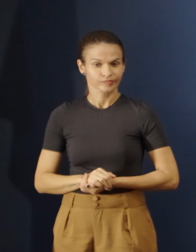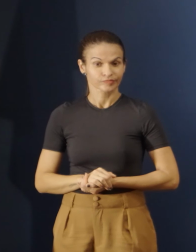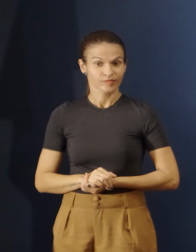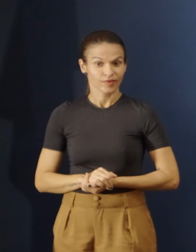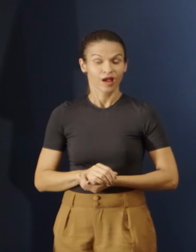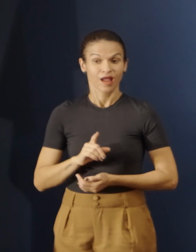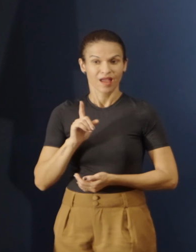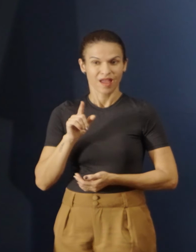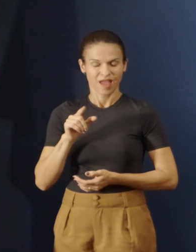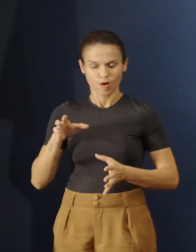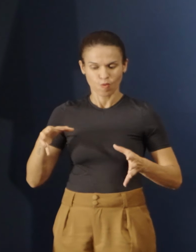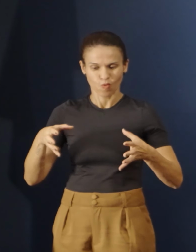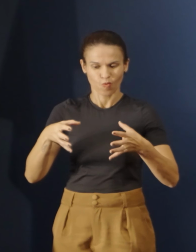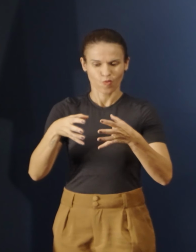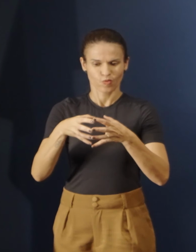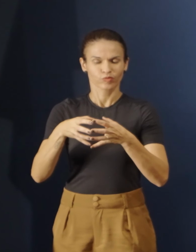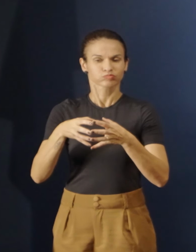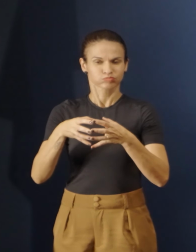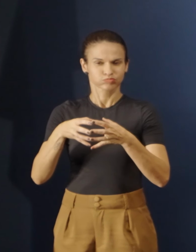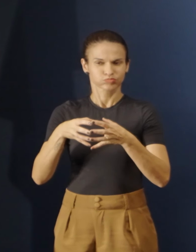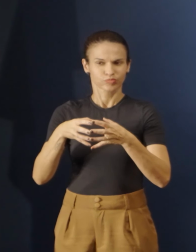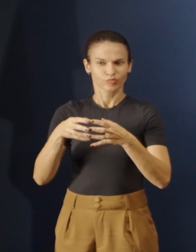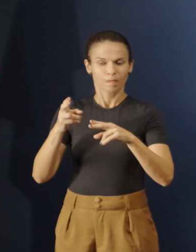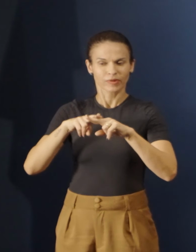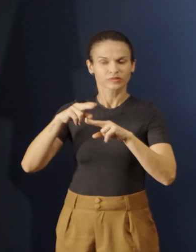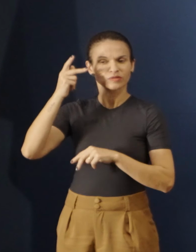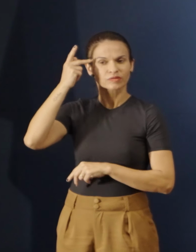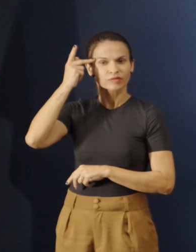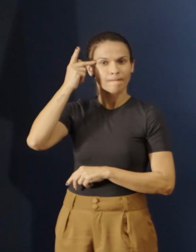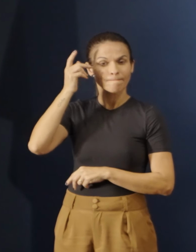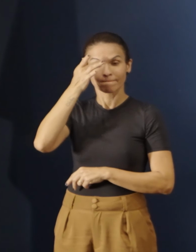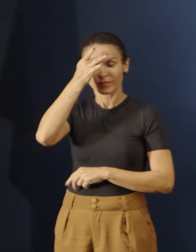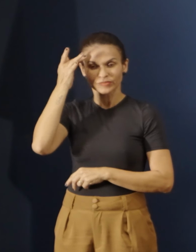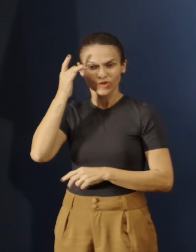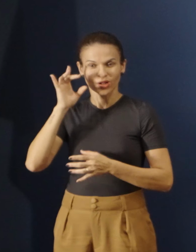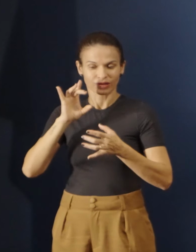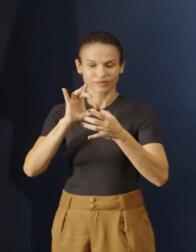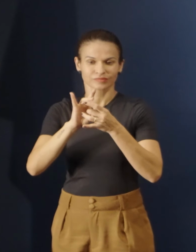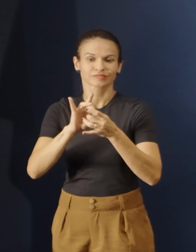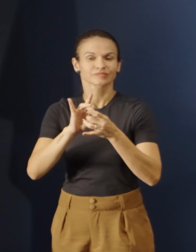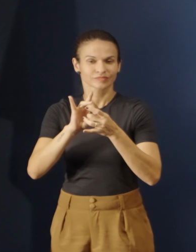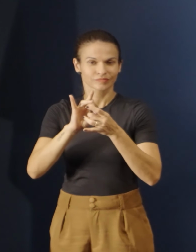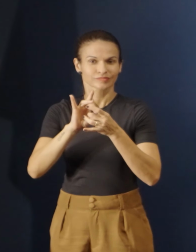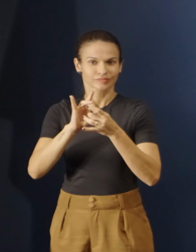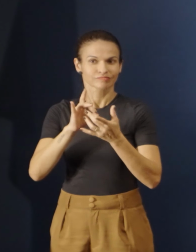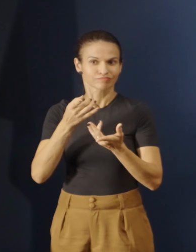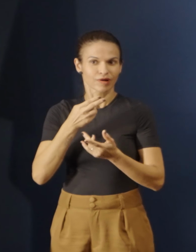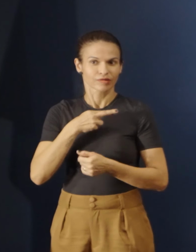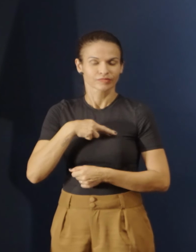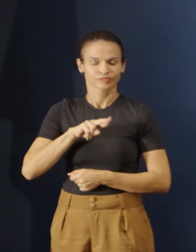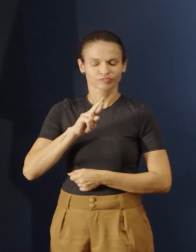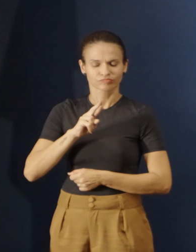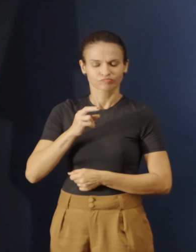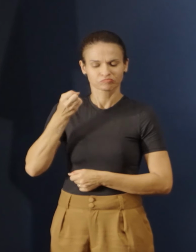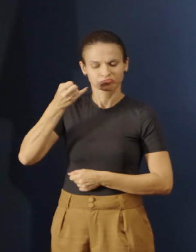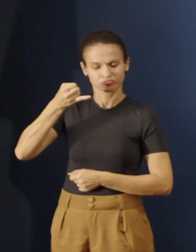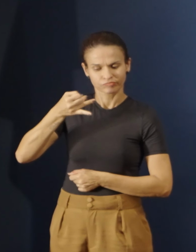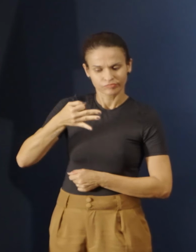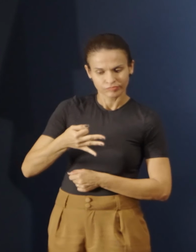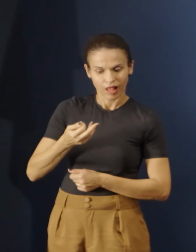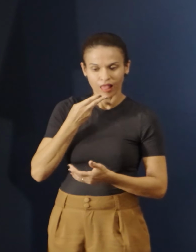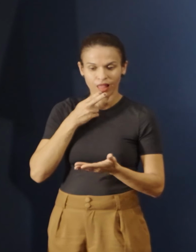é um corredor do presídio Tiradentes que só tem pessoas ligadas à Igreja Católica presa. E ele vai narrando com minúcias